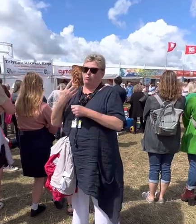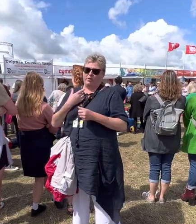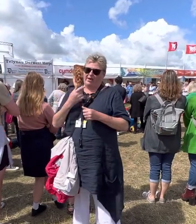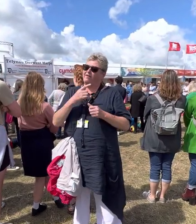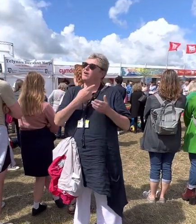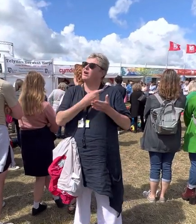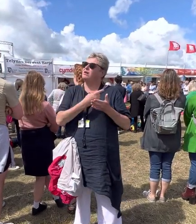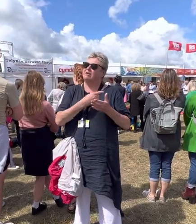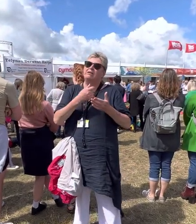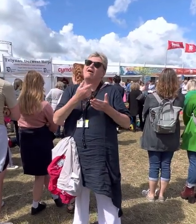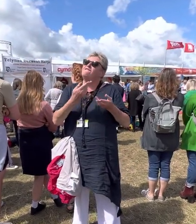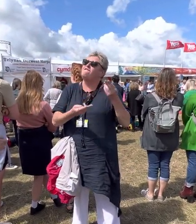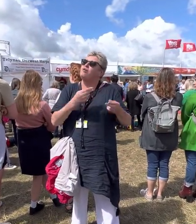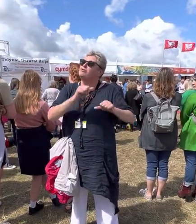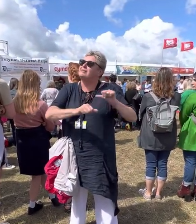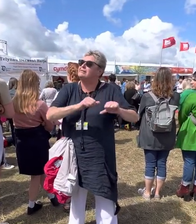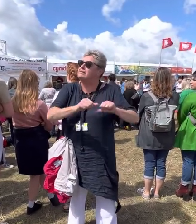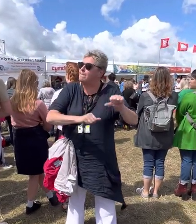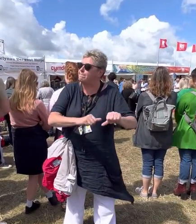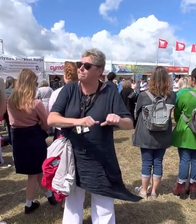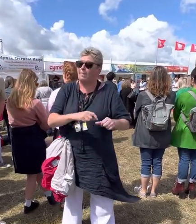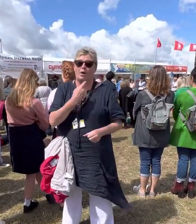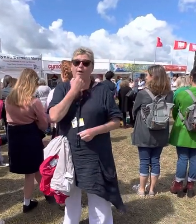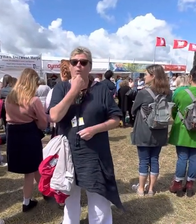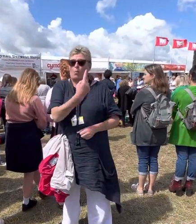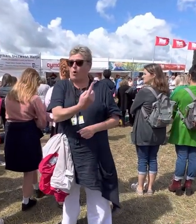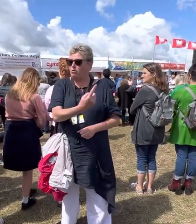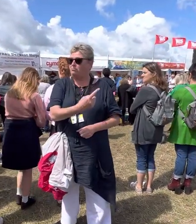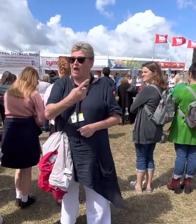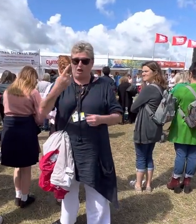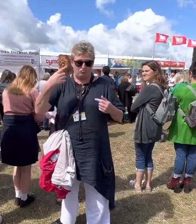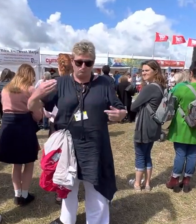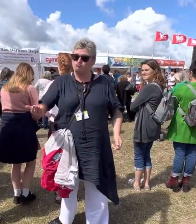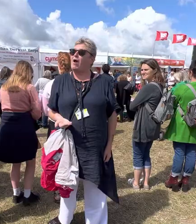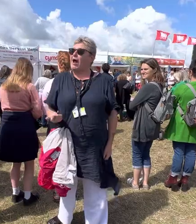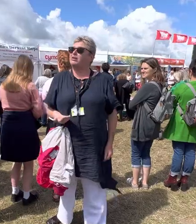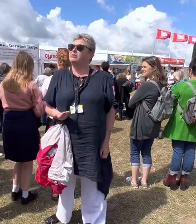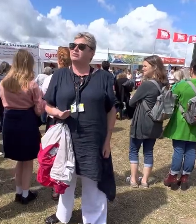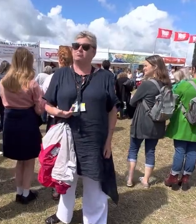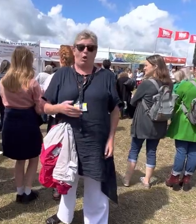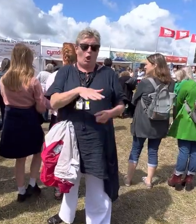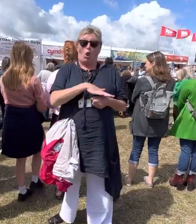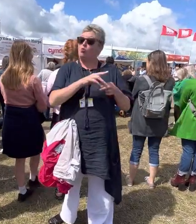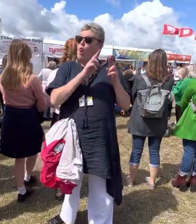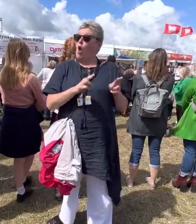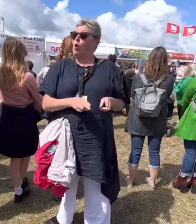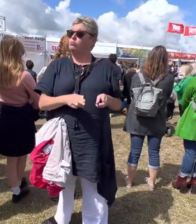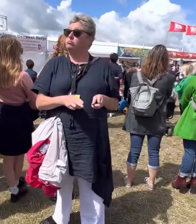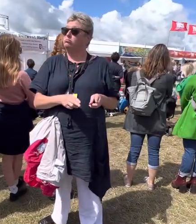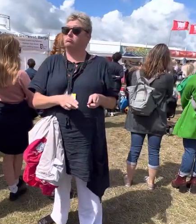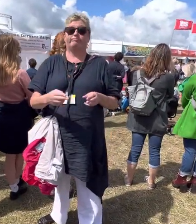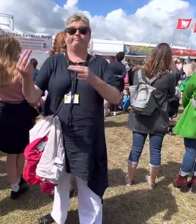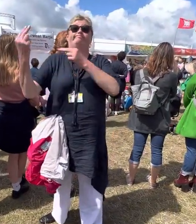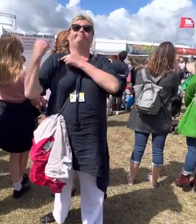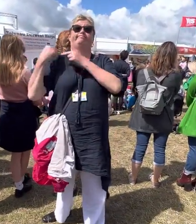o lawer i bawb. 1. Hawn i gartre'n lleol. Drwy roi dyletswydd ar awdurdodau lleol